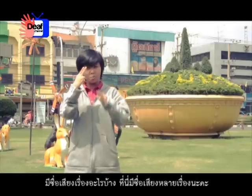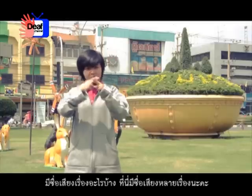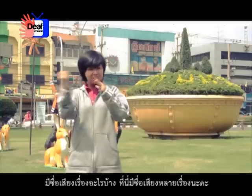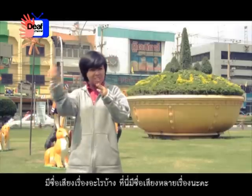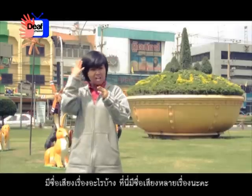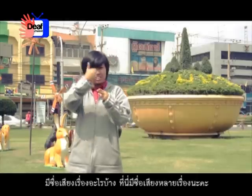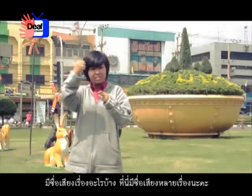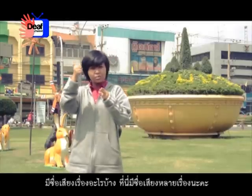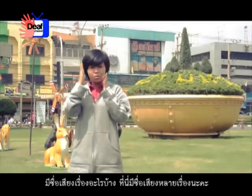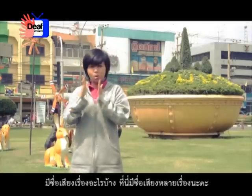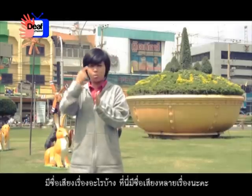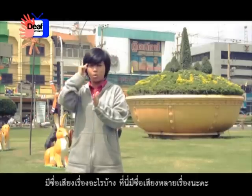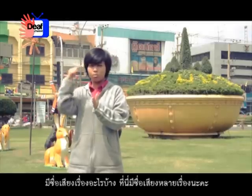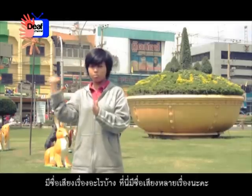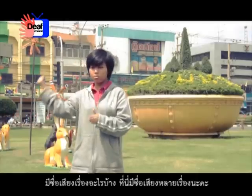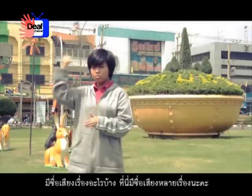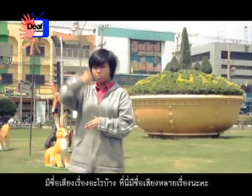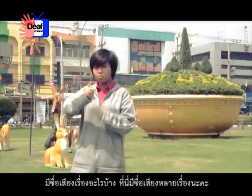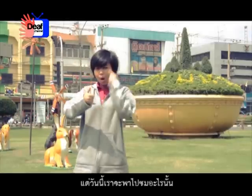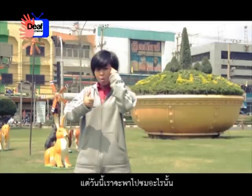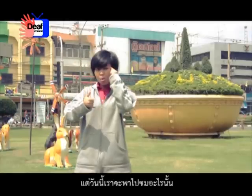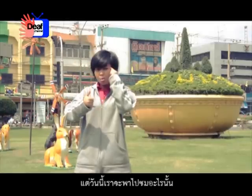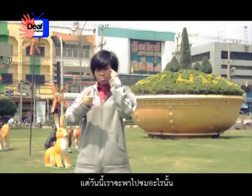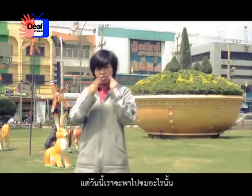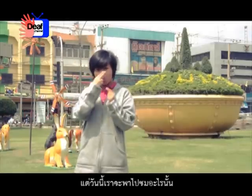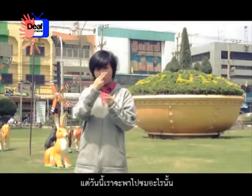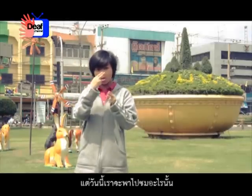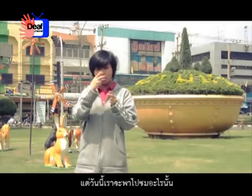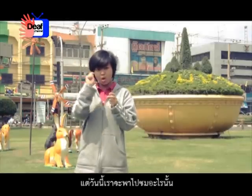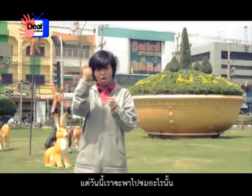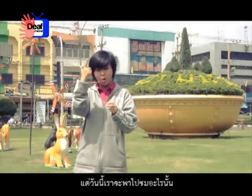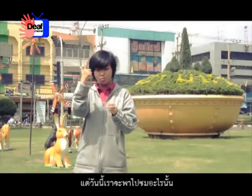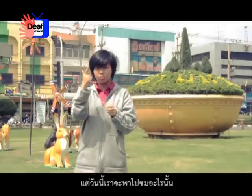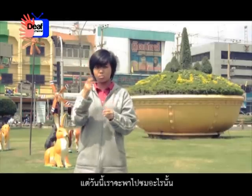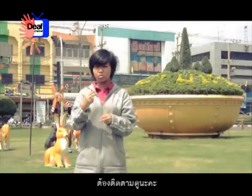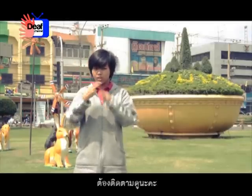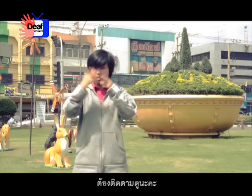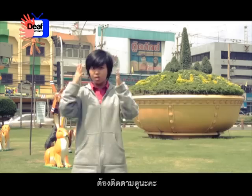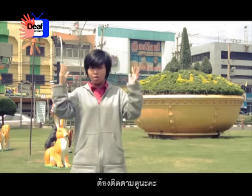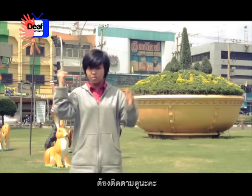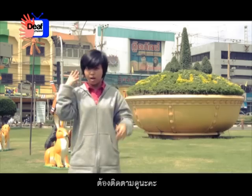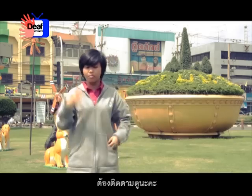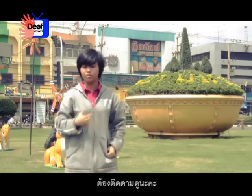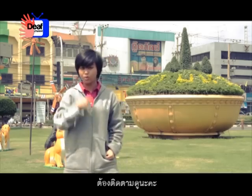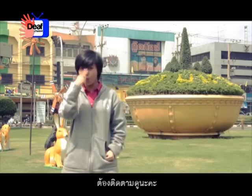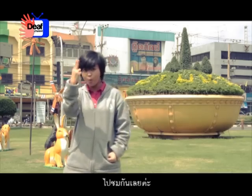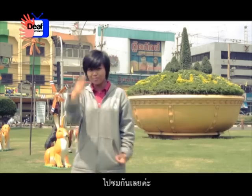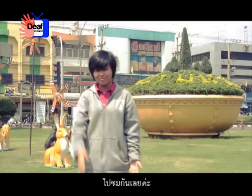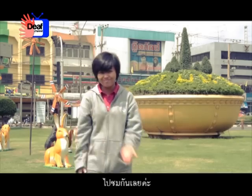ก็มีชื่อเสียงมากมายหลายเรื่องนะคะแต่วันนี้เราจะพาไปชมอะไรนั้นต้องติดตามดูนะคะไป